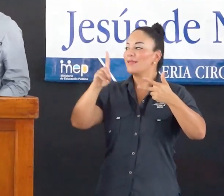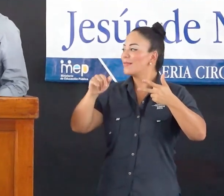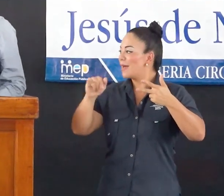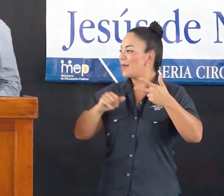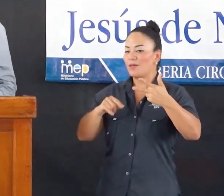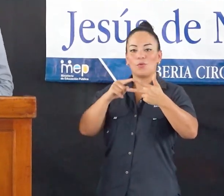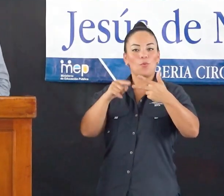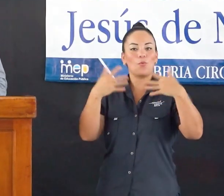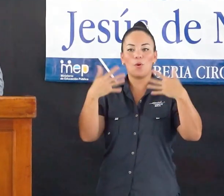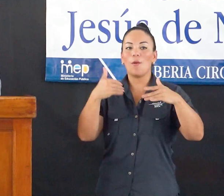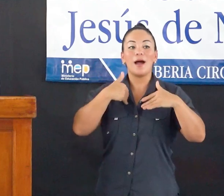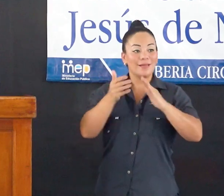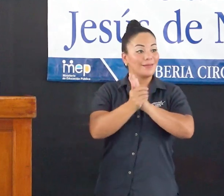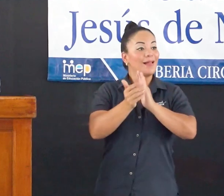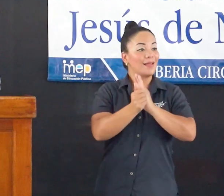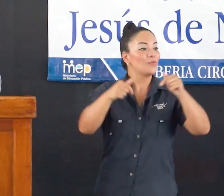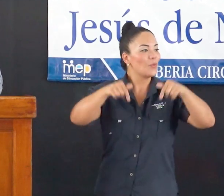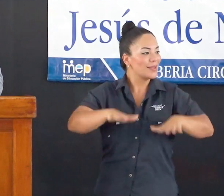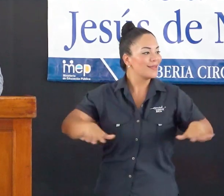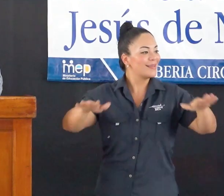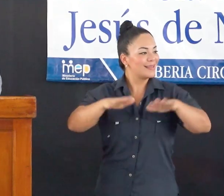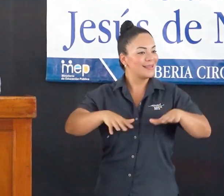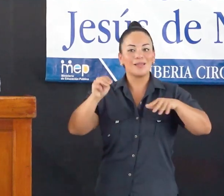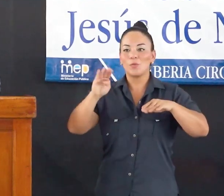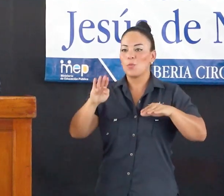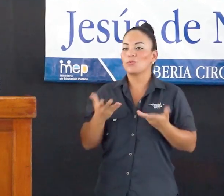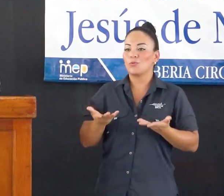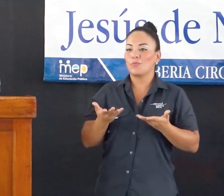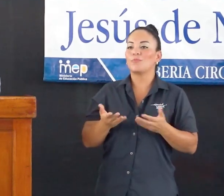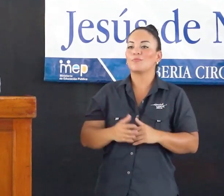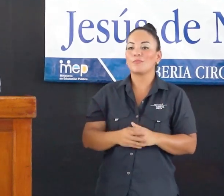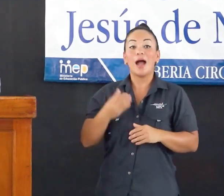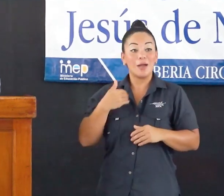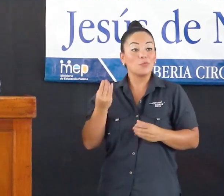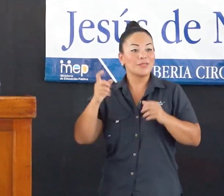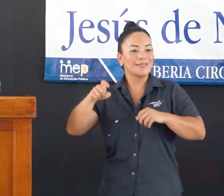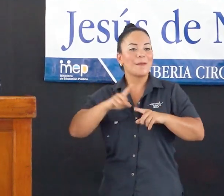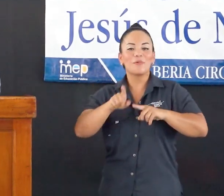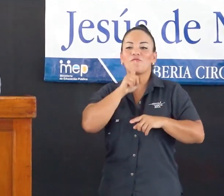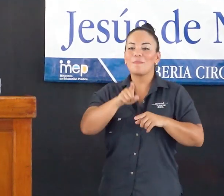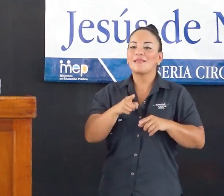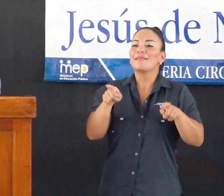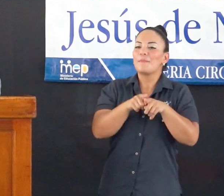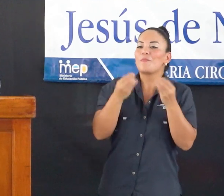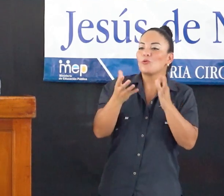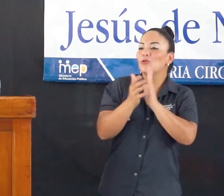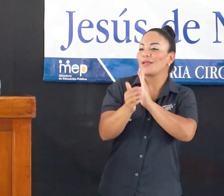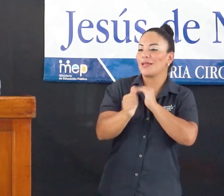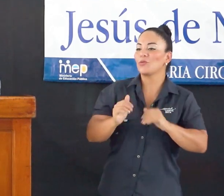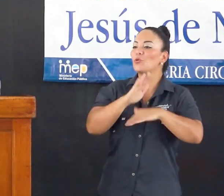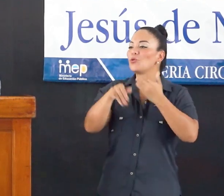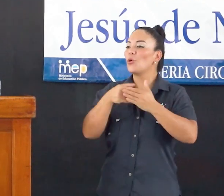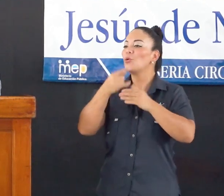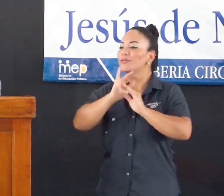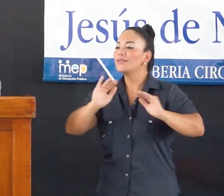Hay talento en Martina Bustos, mucha necesidad, pero hay talento. Todos los